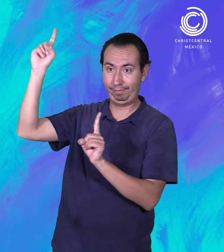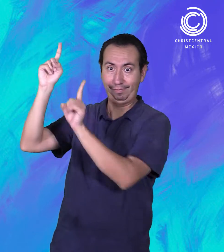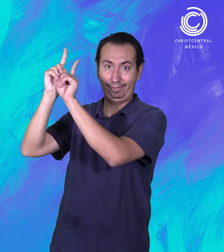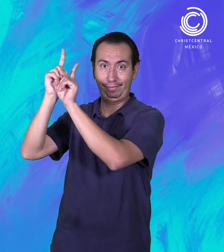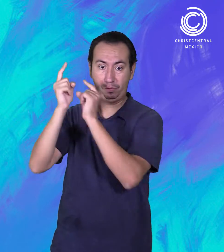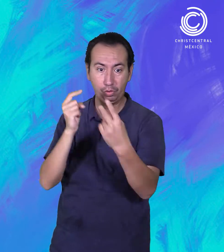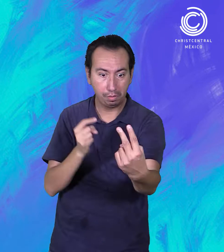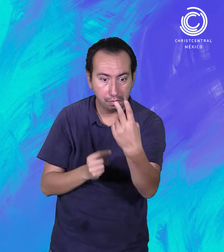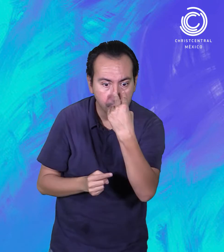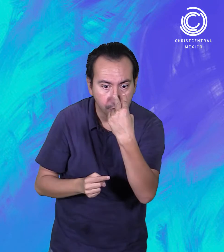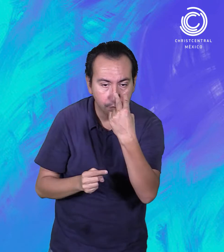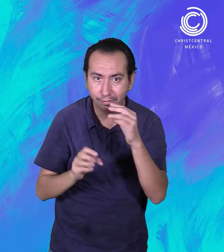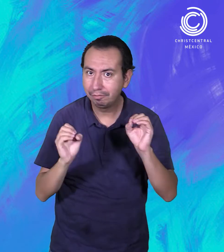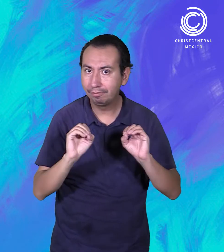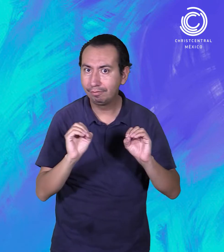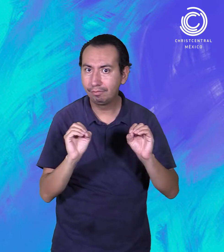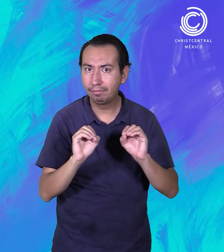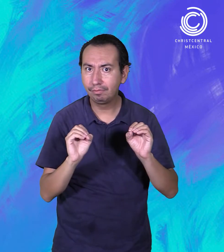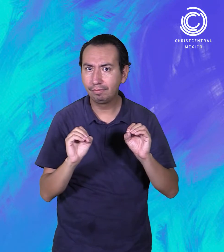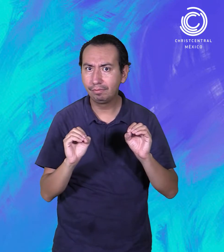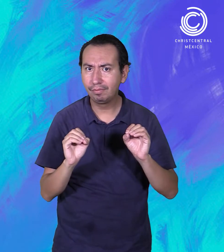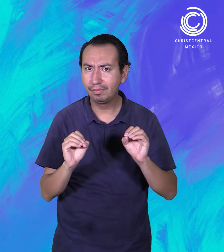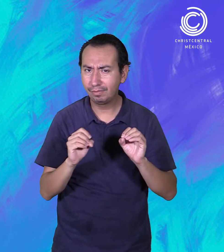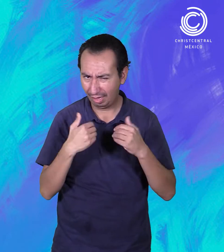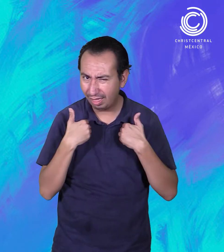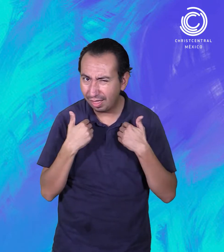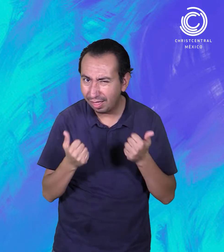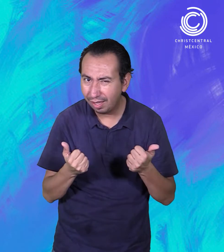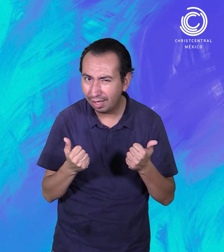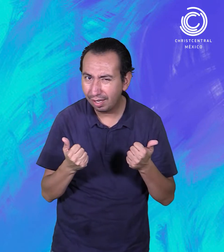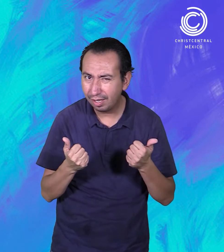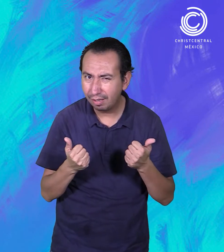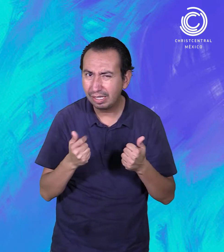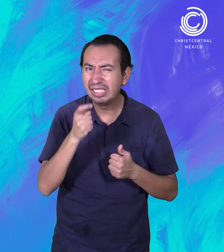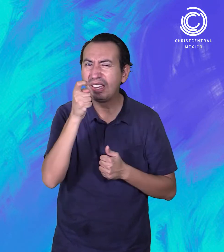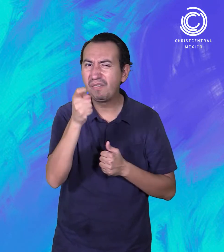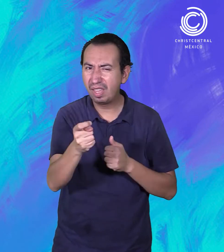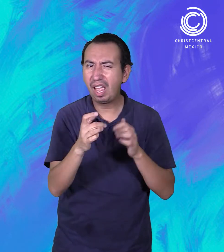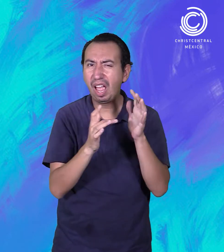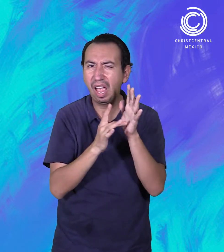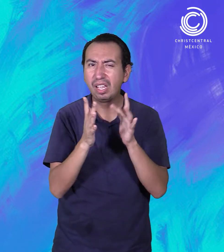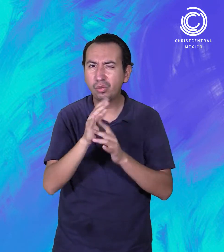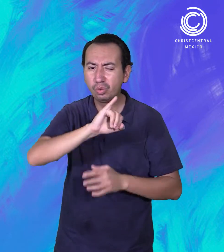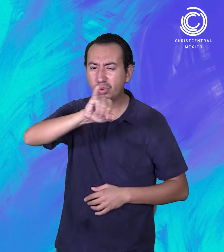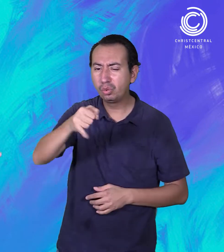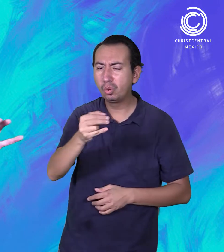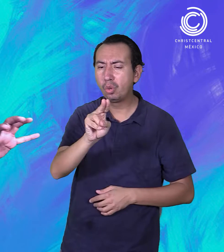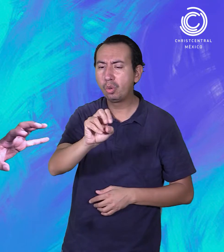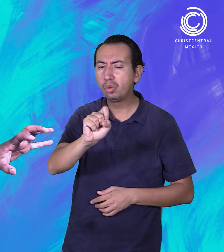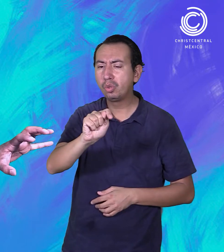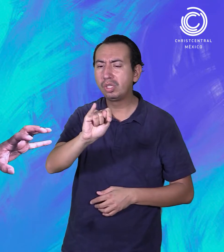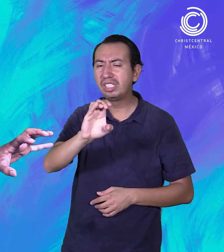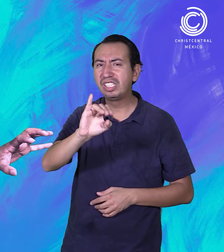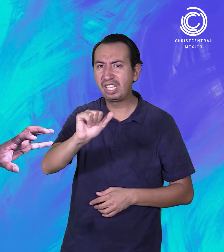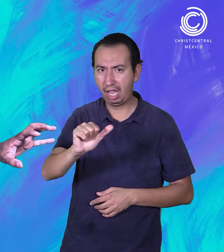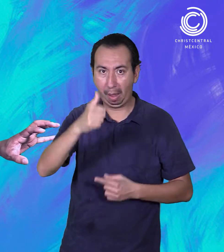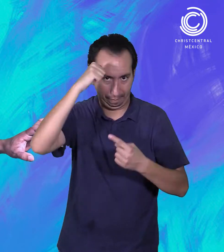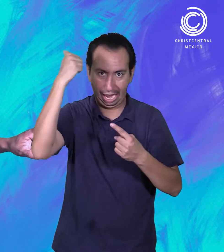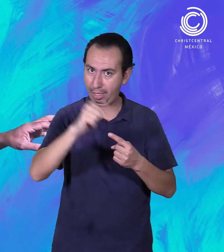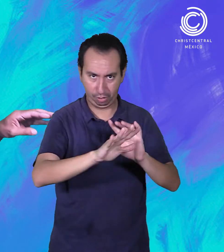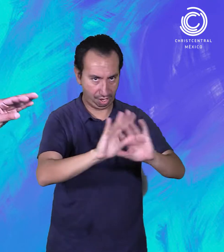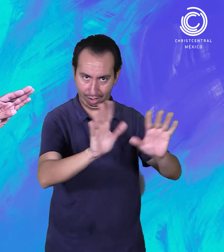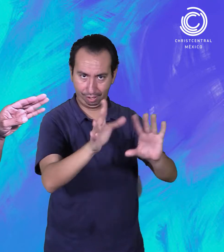Entendido en este contexto, no está tan complicado ver a qué se refiere Jesús con la justicia. De pecado ya lo